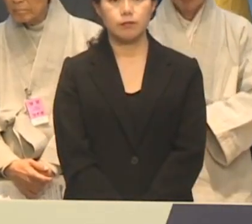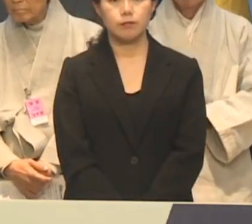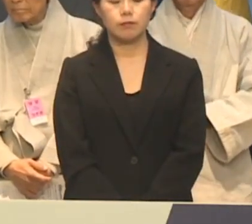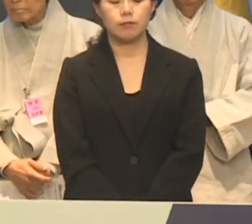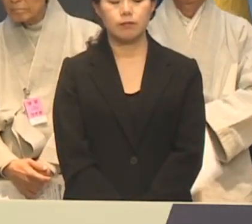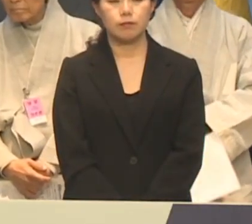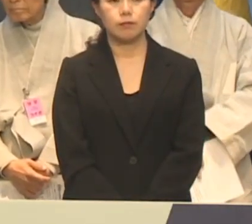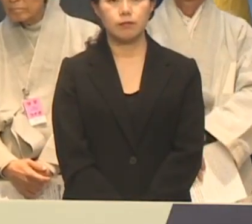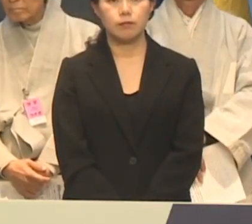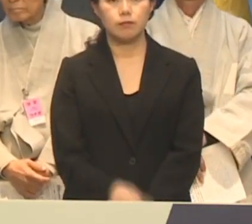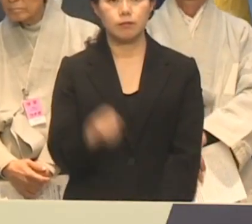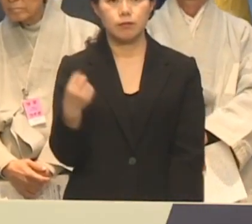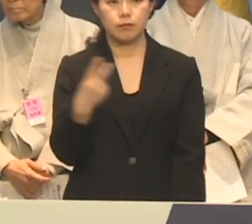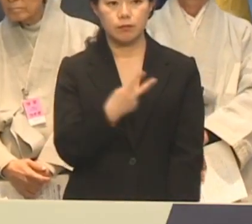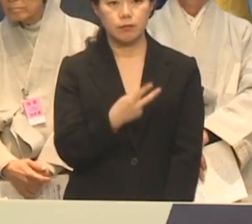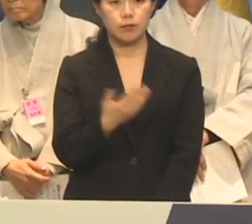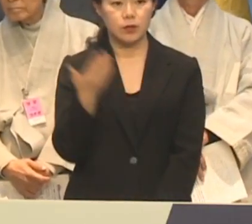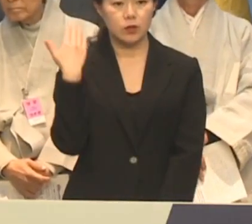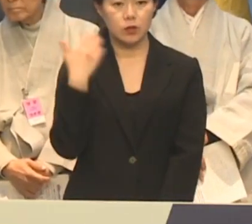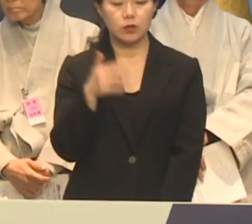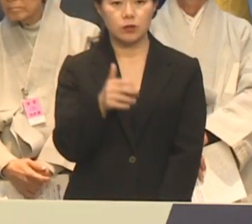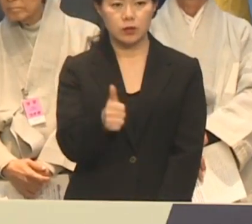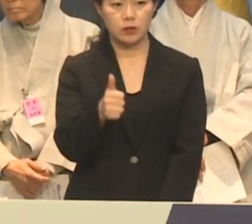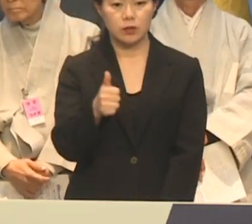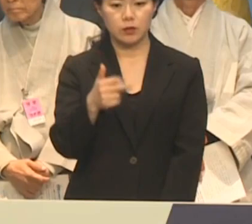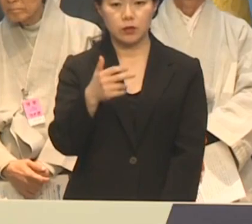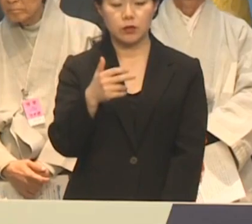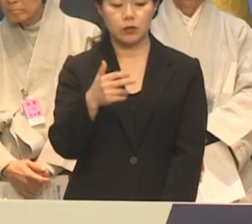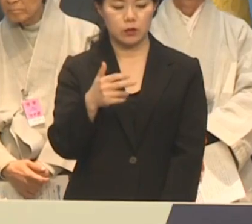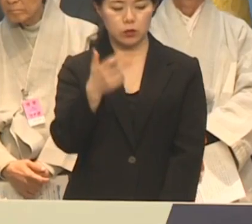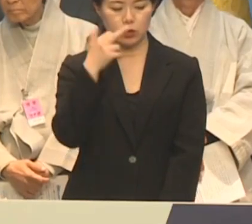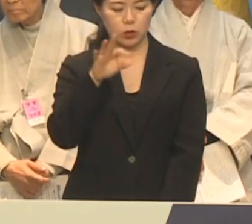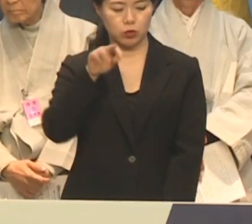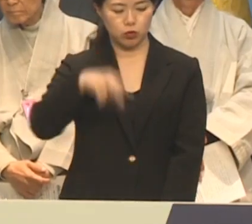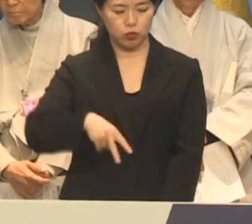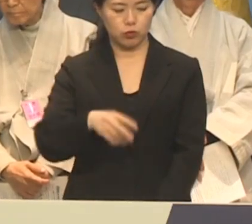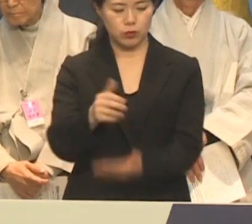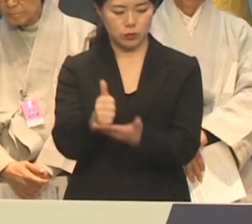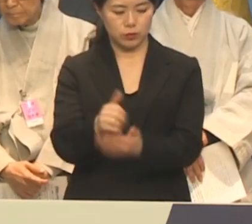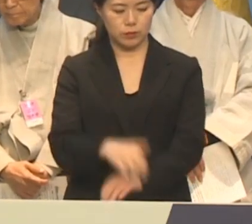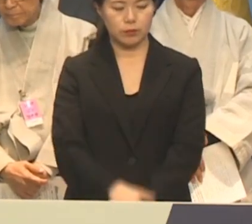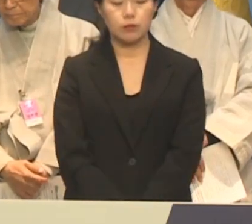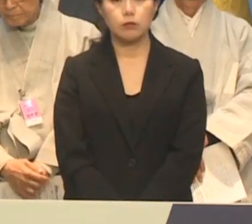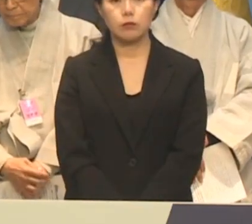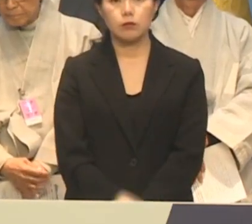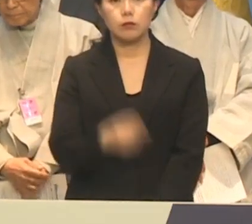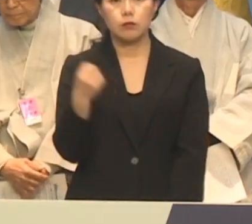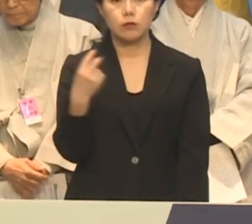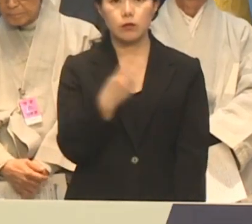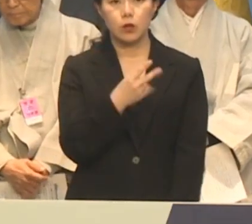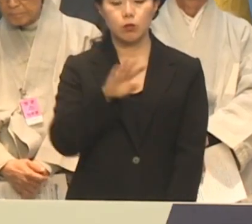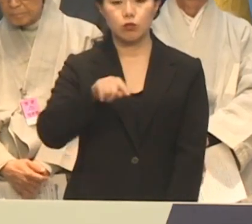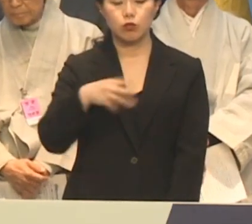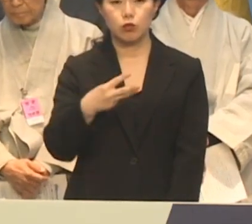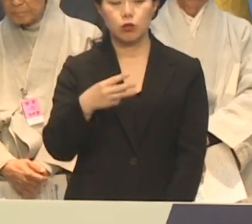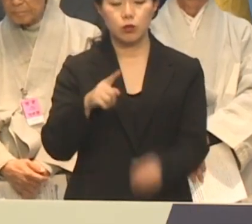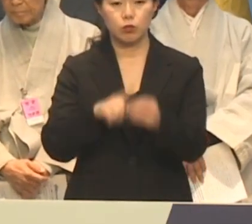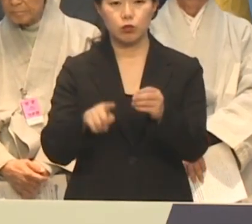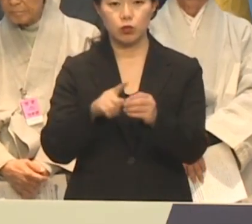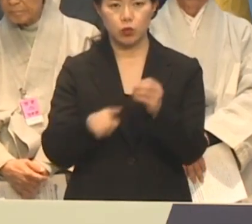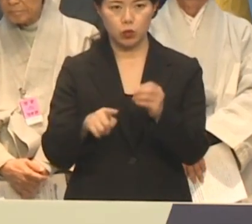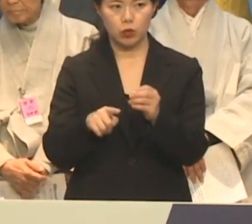그리고 또 승가회 전 의장이신 퇴유 스님께서도 함께 자리해 주셨고요. 원불교 시국회의의